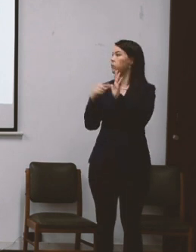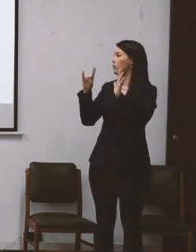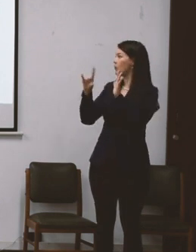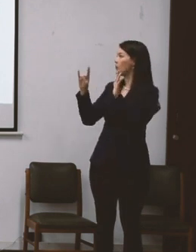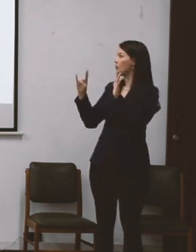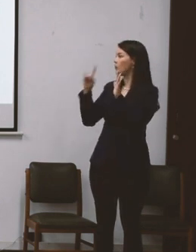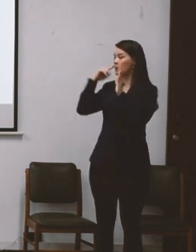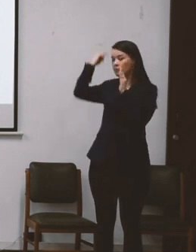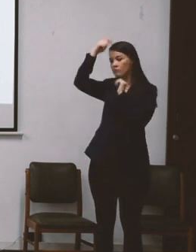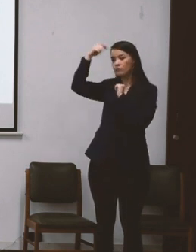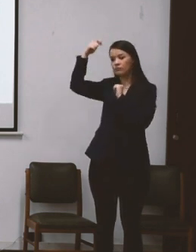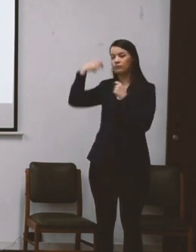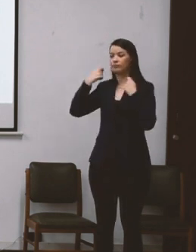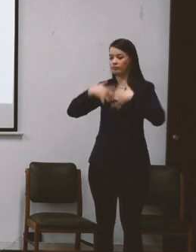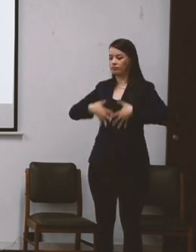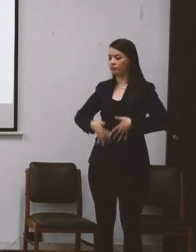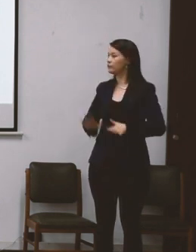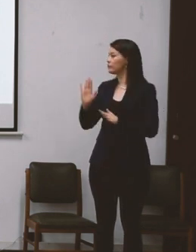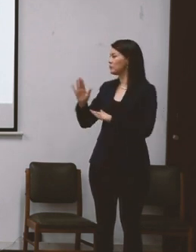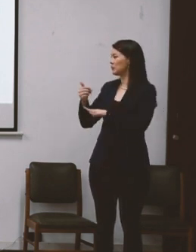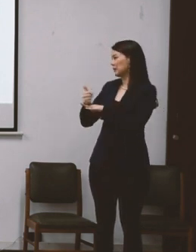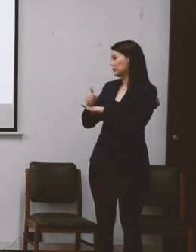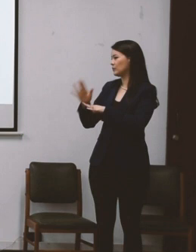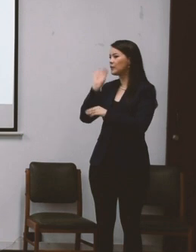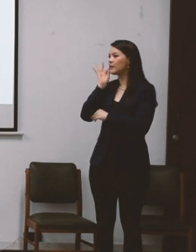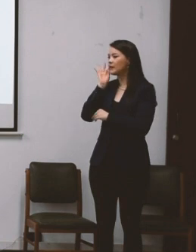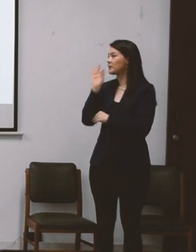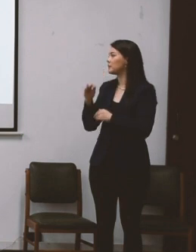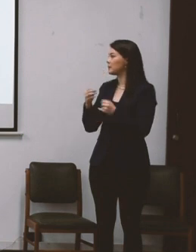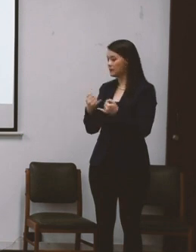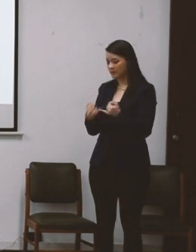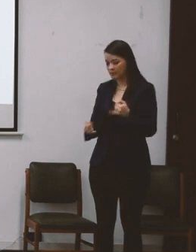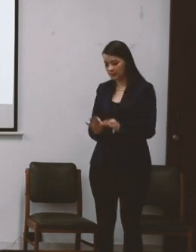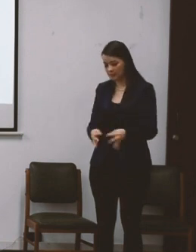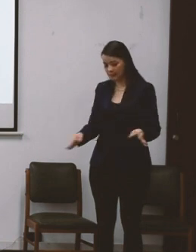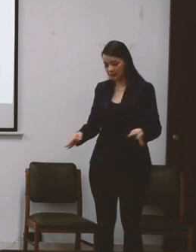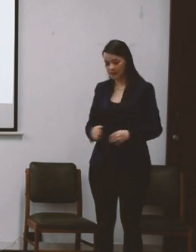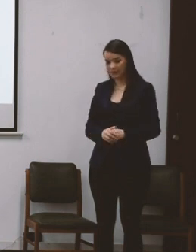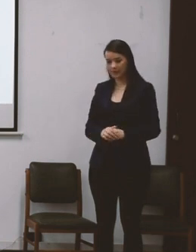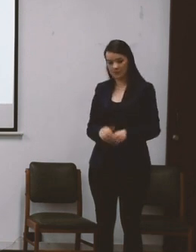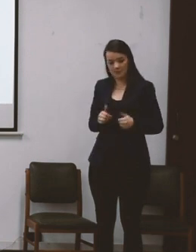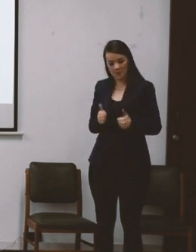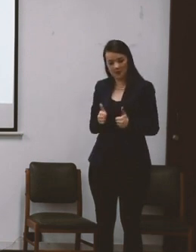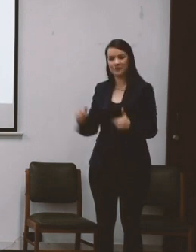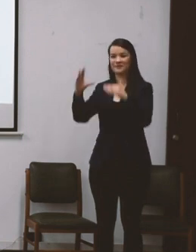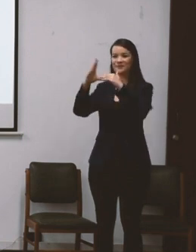el mandil de la cafetería Le Baguette du Fort, algo así, y debajo un eslogan que dice: tan buenos como el